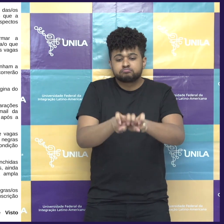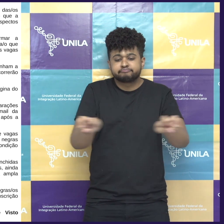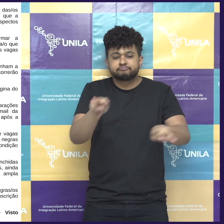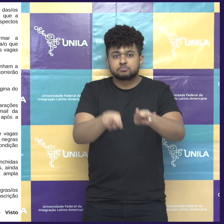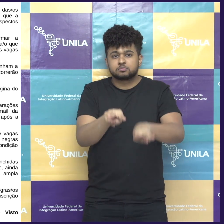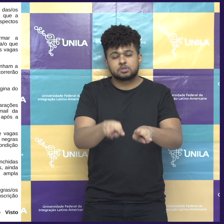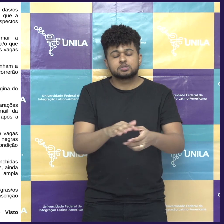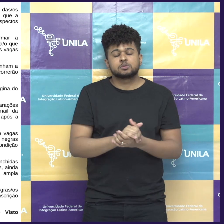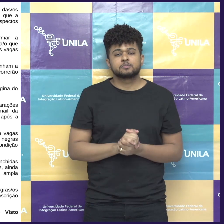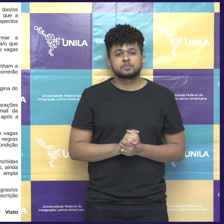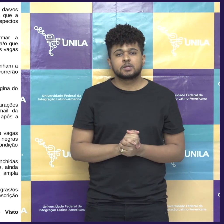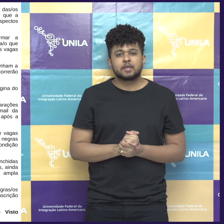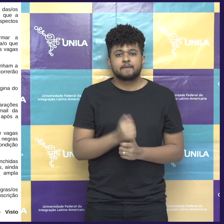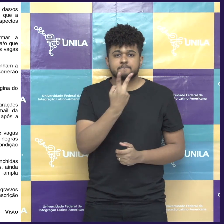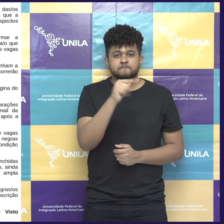verificação.